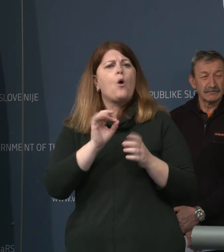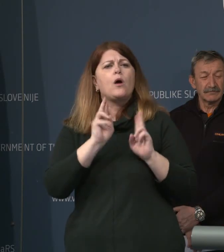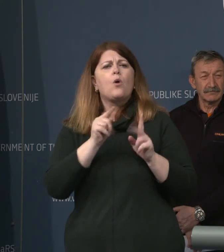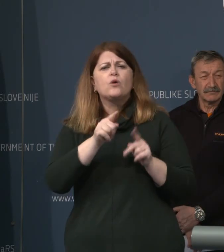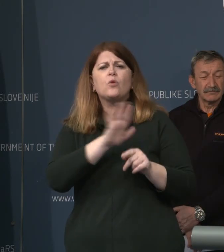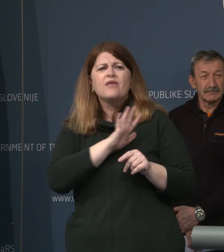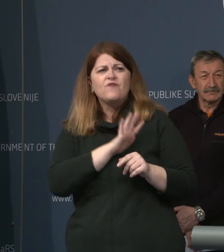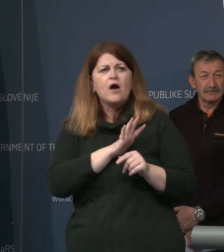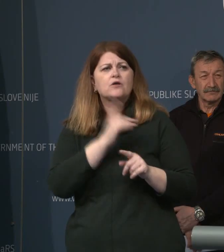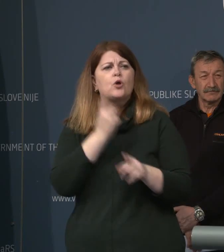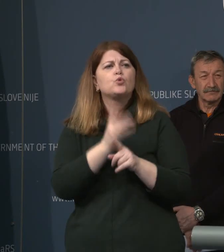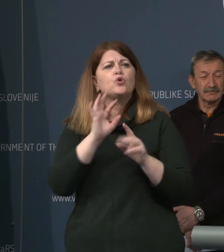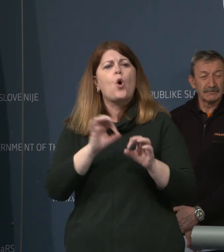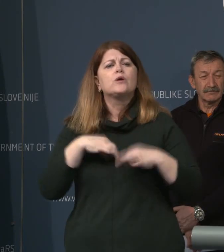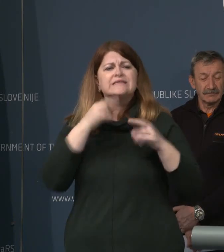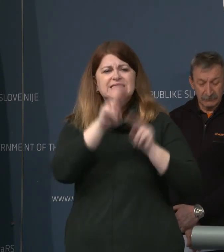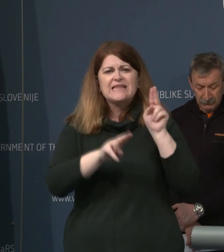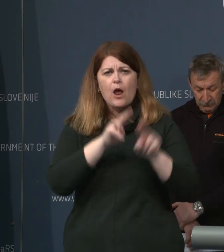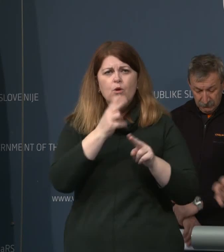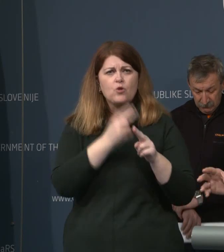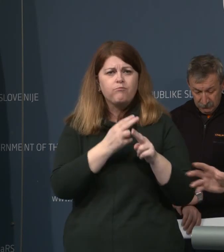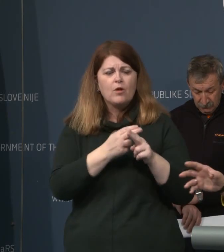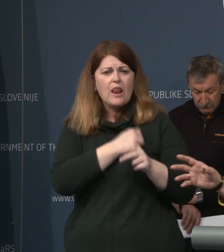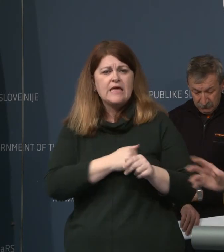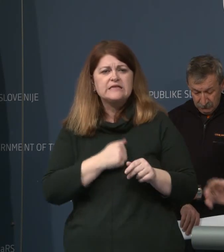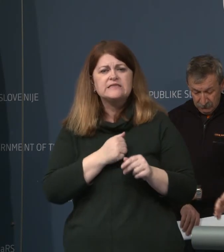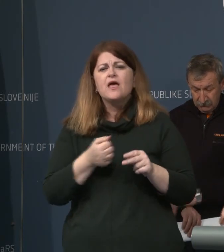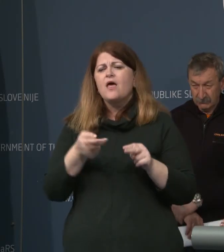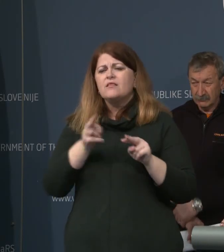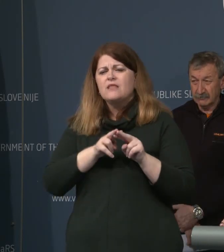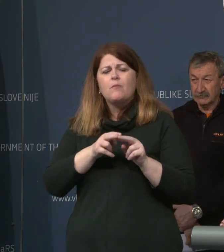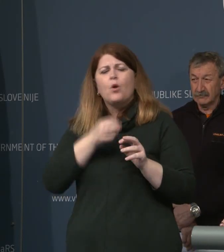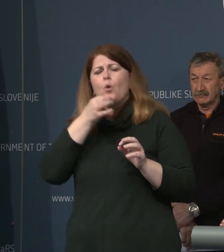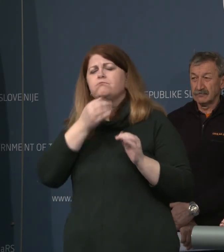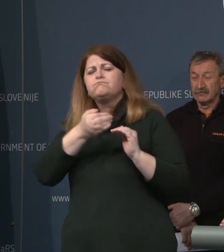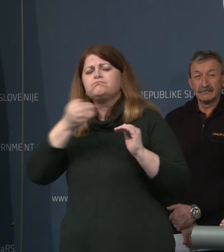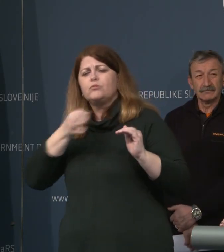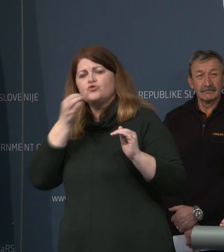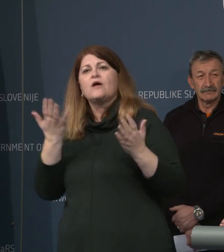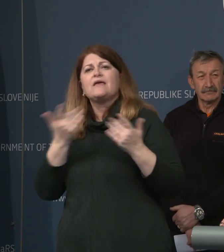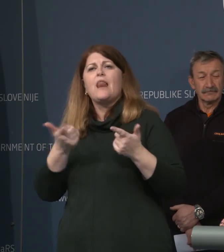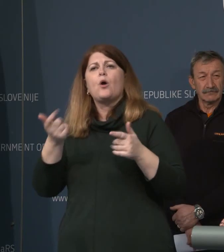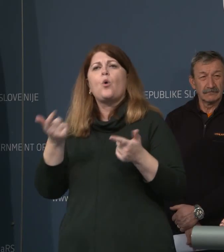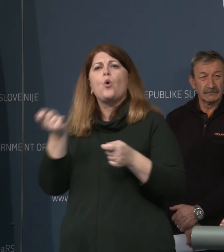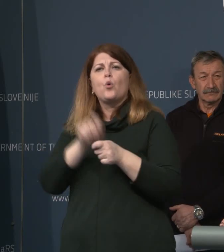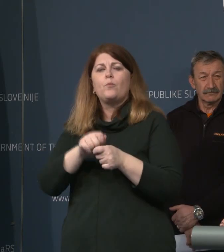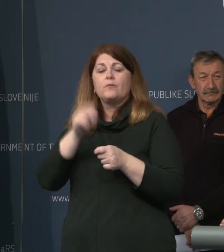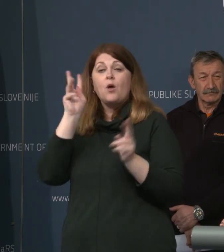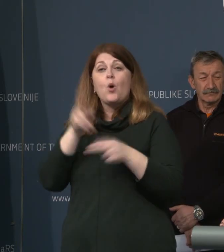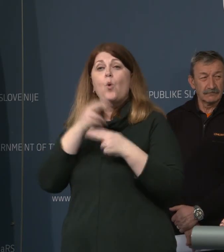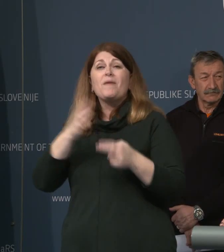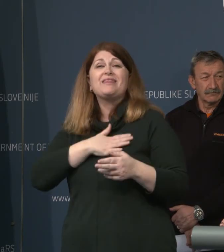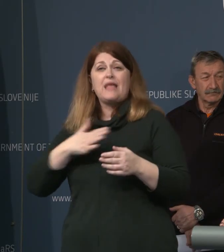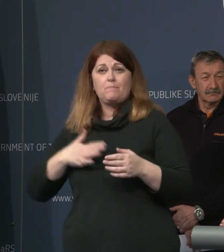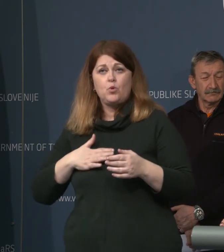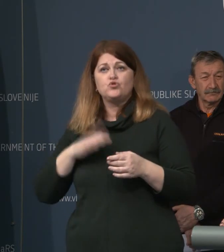te bolezni, seveda tudi o zdravljenju bolezni. Najbolj skrajno vprašanje je bilo, kje lahko kupim umetna pljuča oziroma